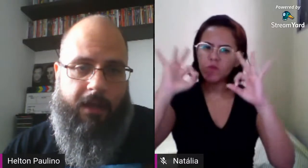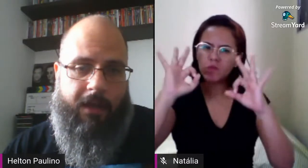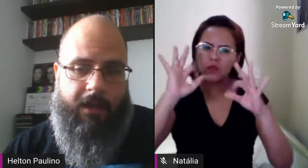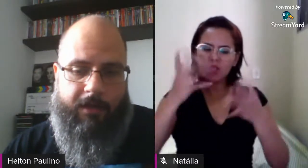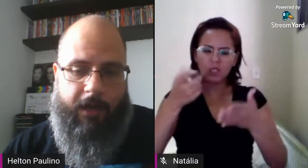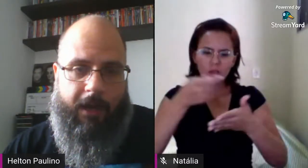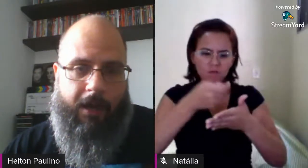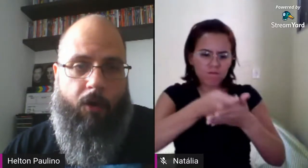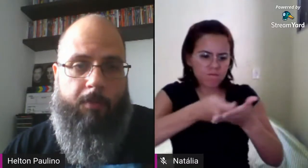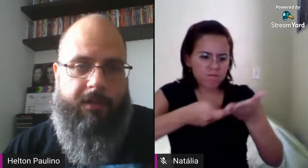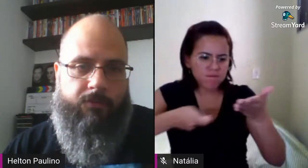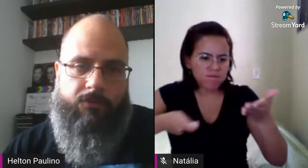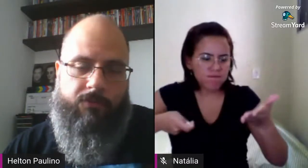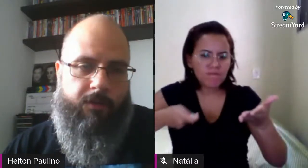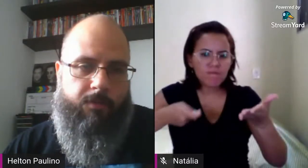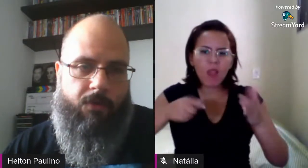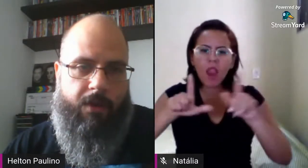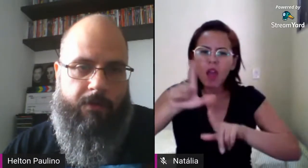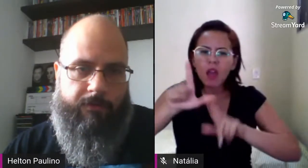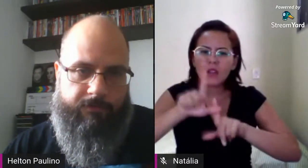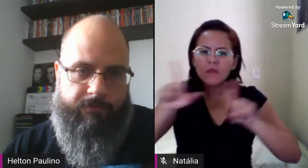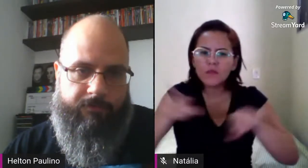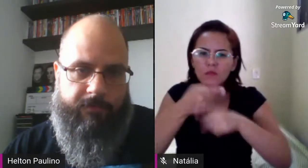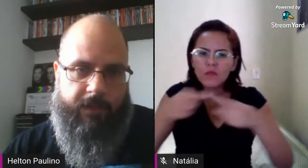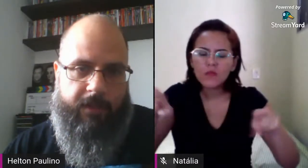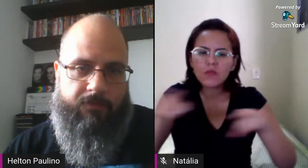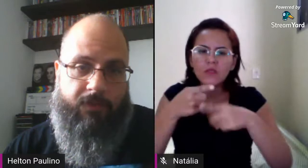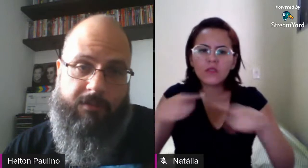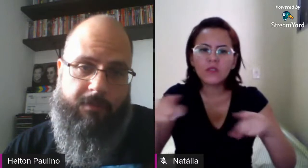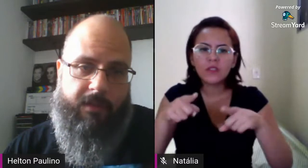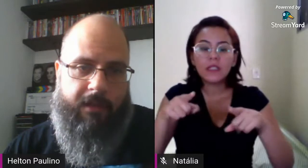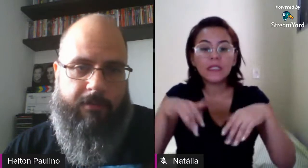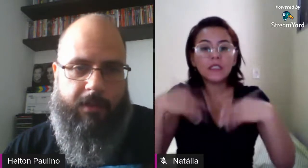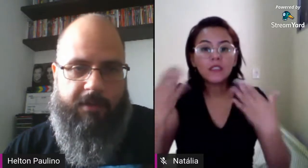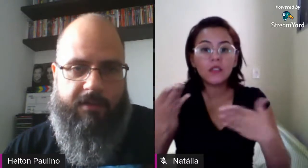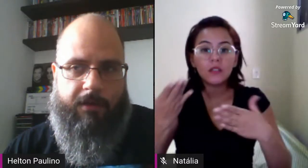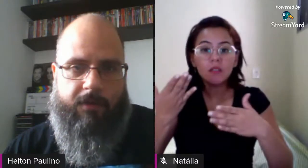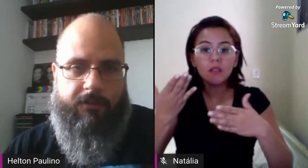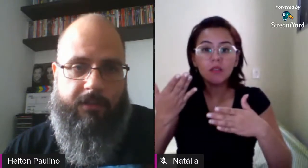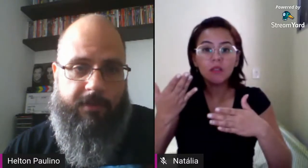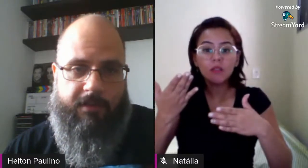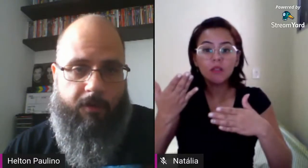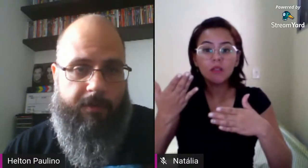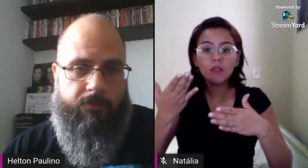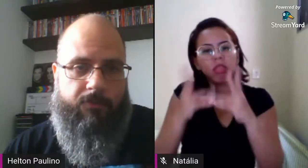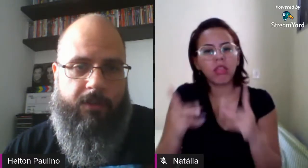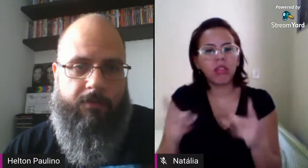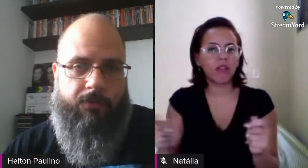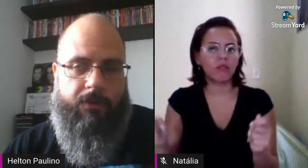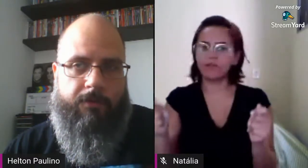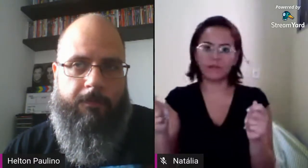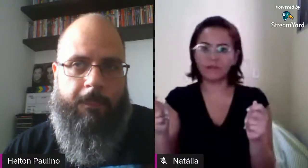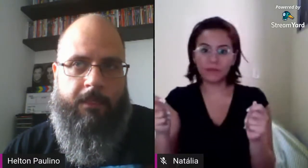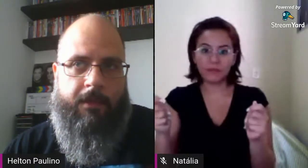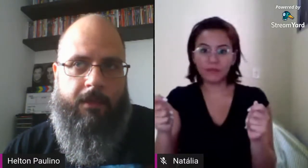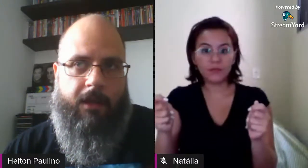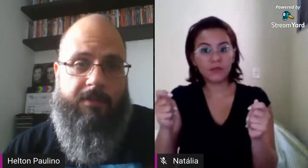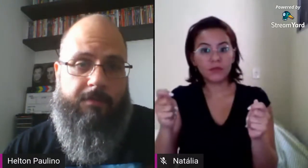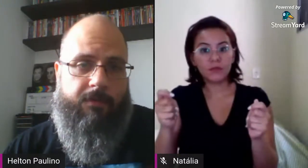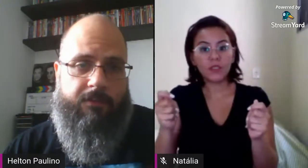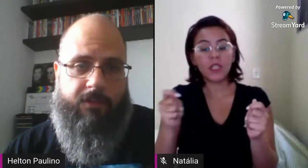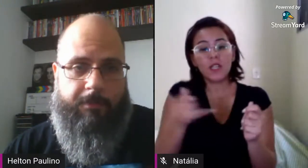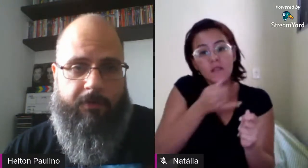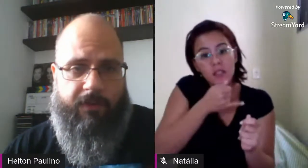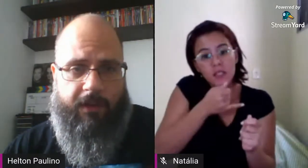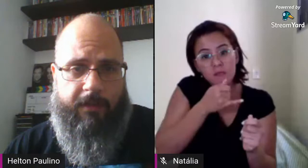E a obra de Duduta não morreu, né? Infelizmente, ele não está mais aqui com a gente, mas a obra de Duduta não morreu. A